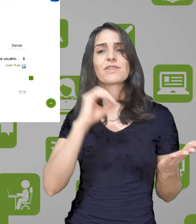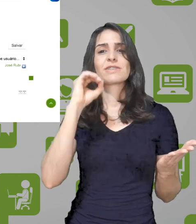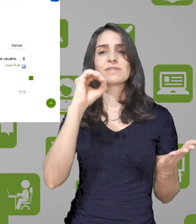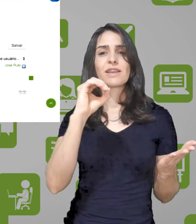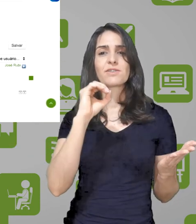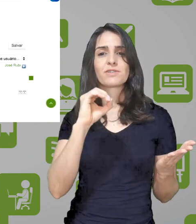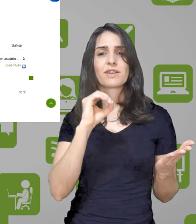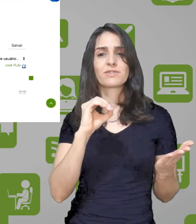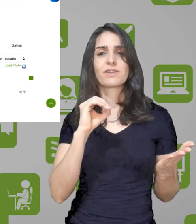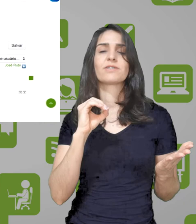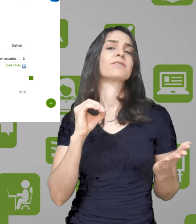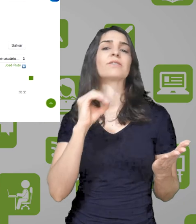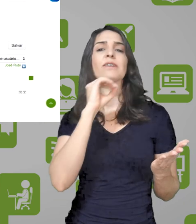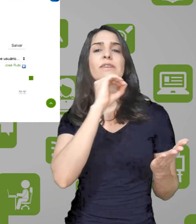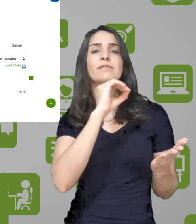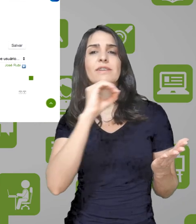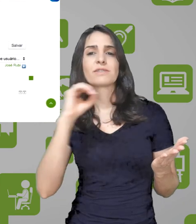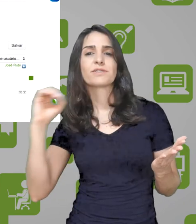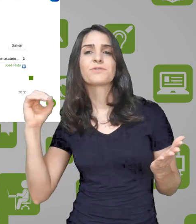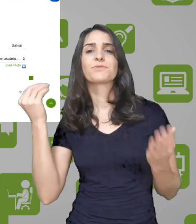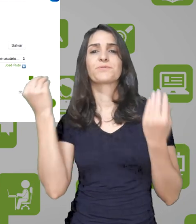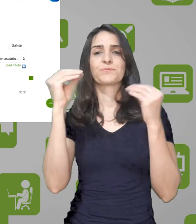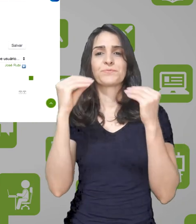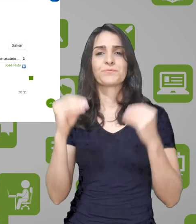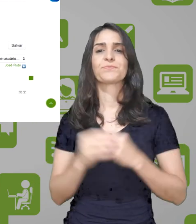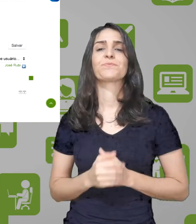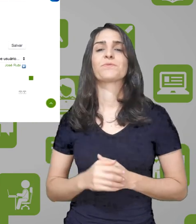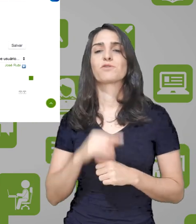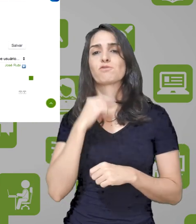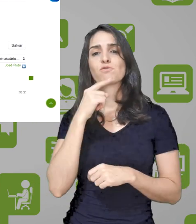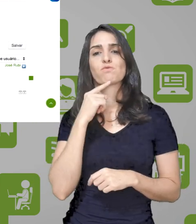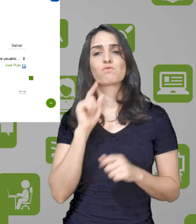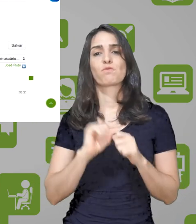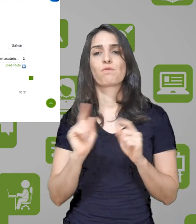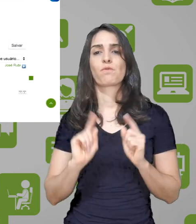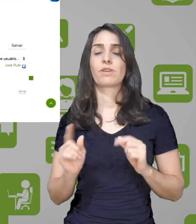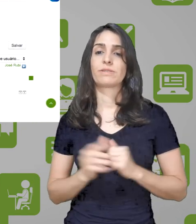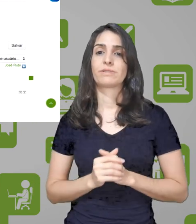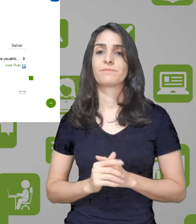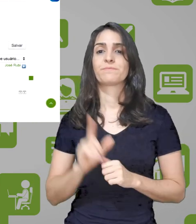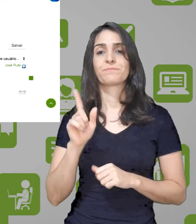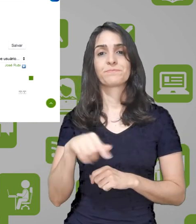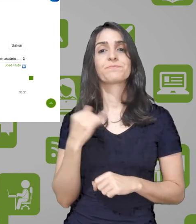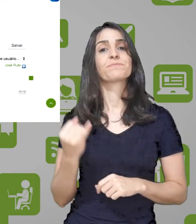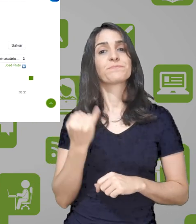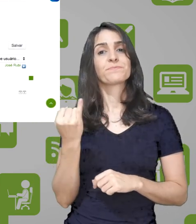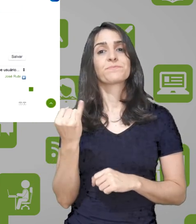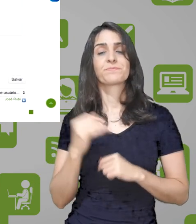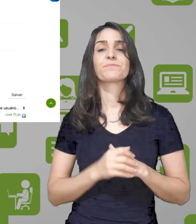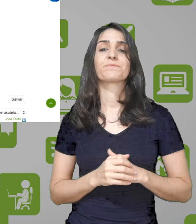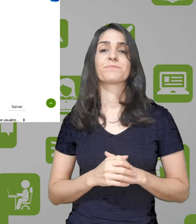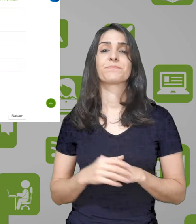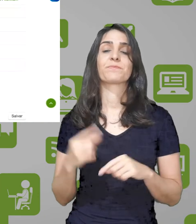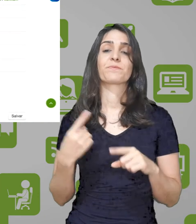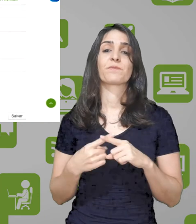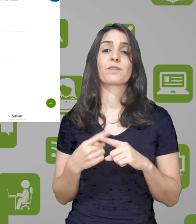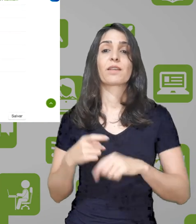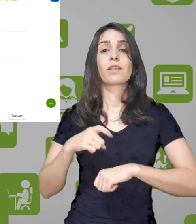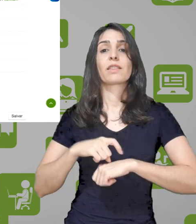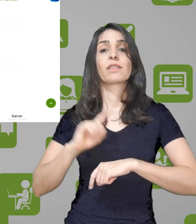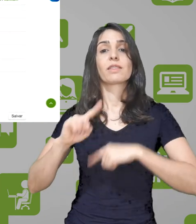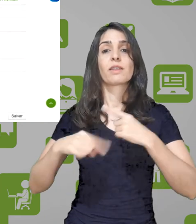a nota inserida que a nota zero nas atividades que ela não realizou tá isso é muito importante porque